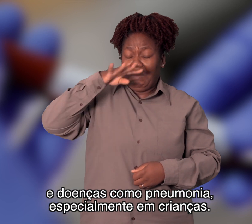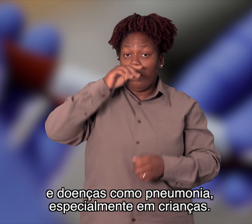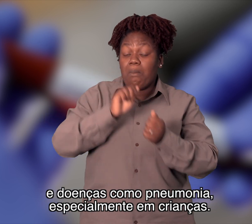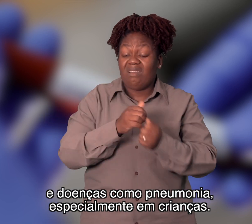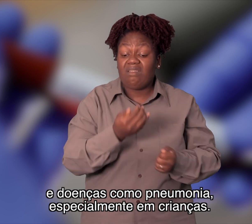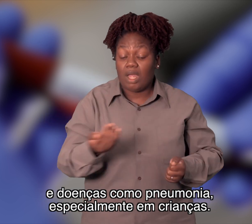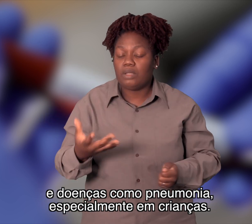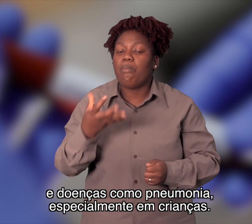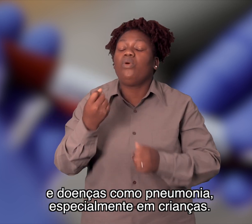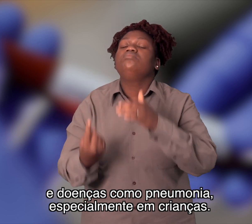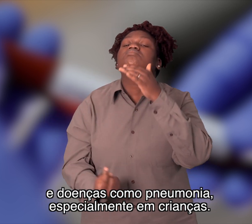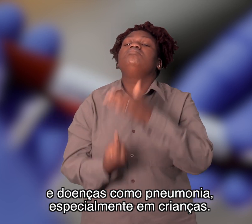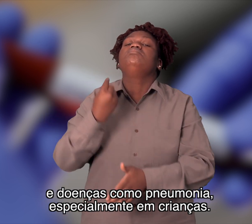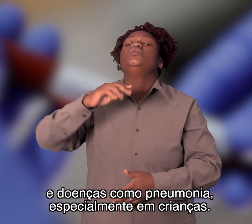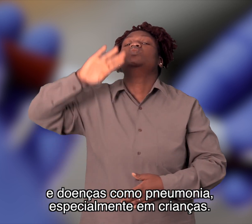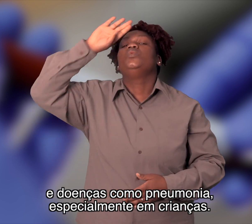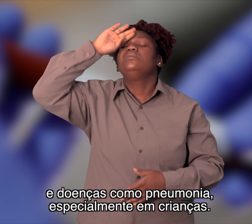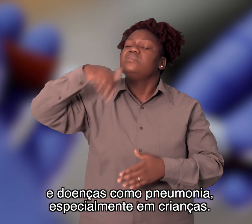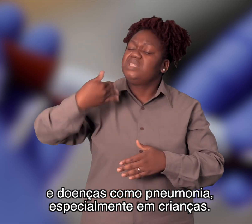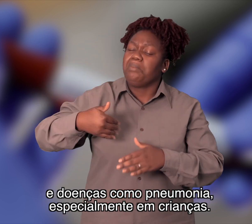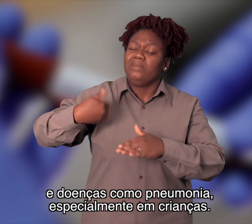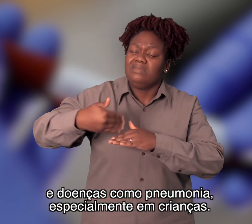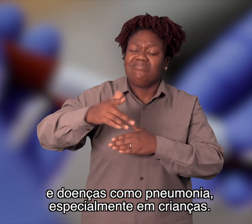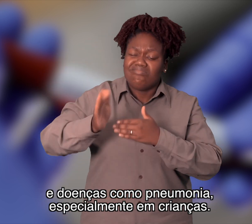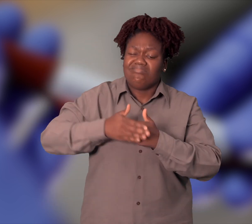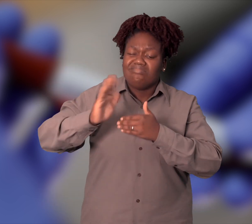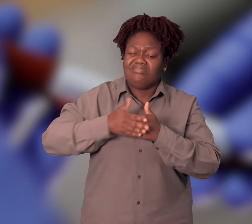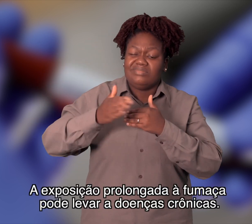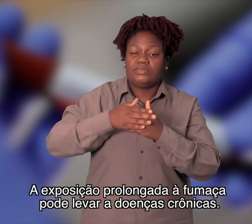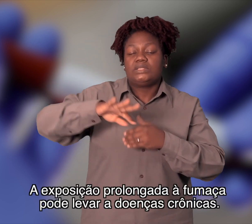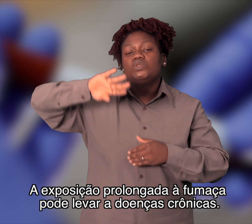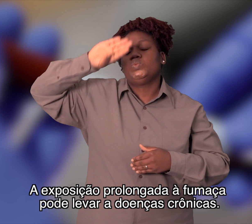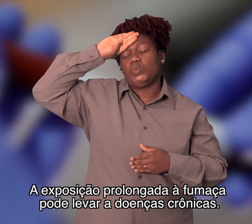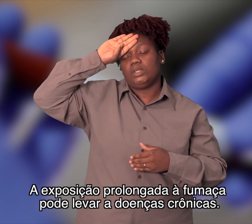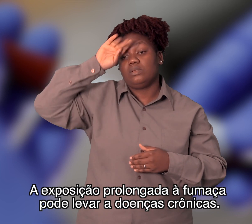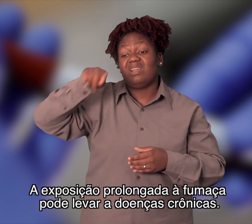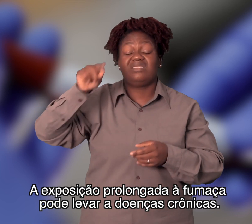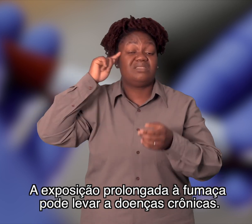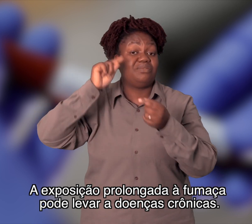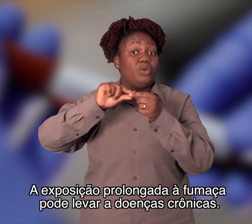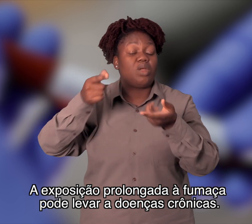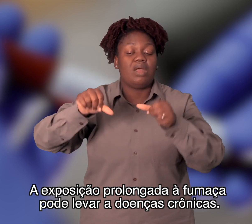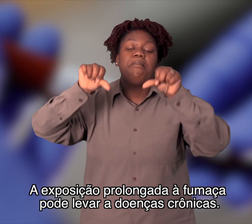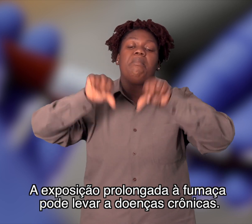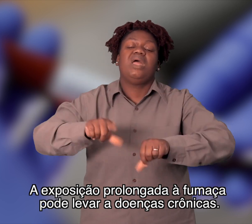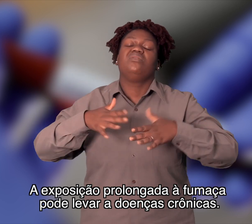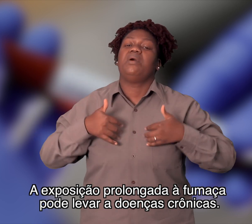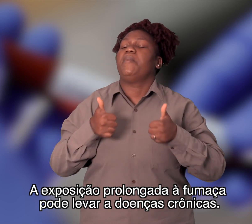e doenças como pneumonia, especialmente em crianças. A exposição prolongada à fumaça pode levar a doenças